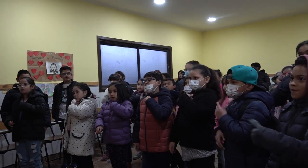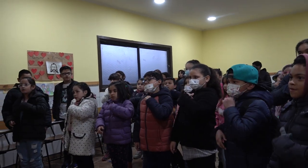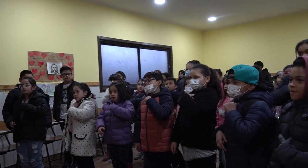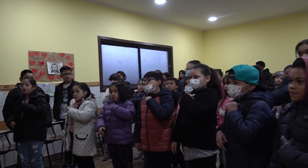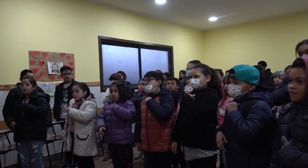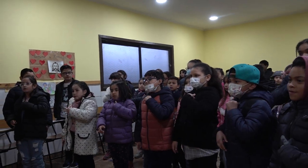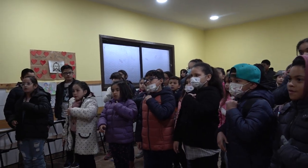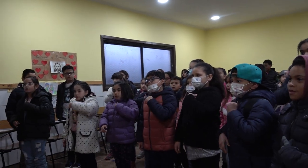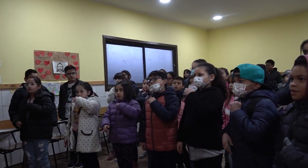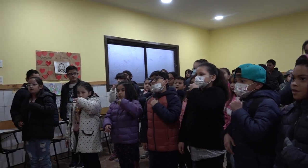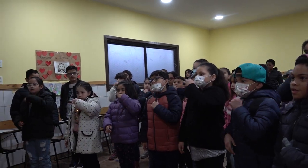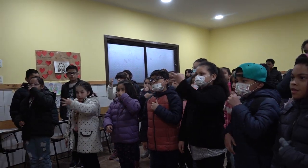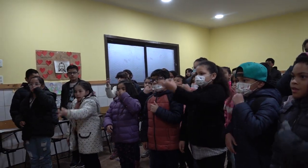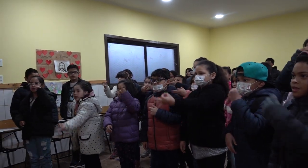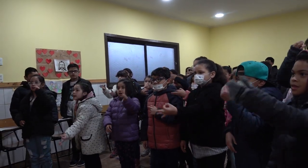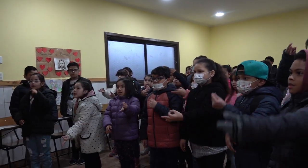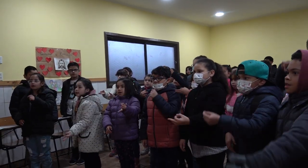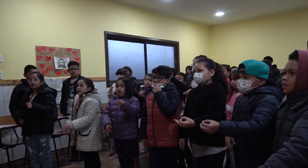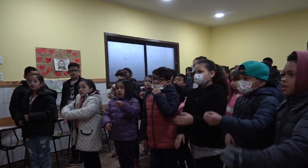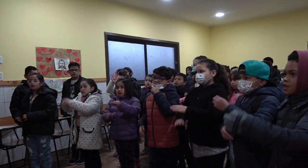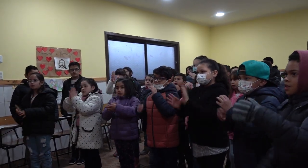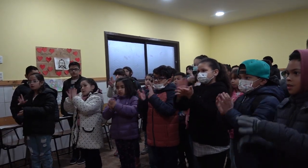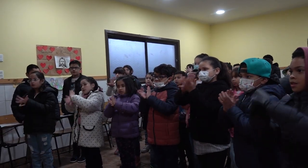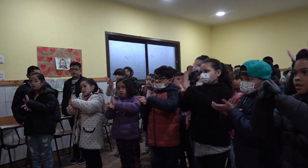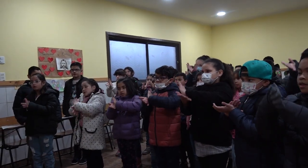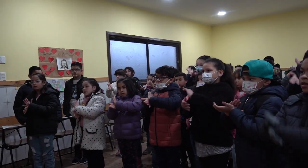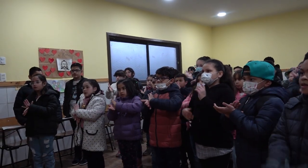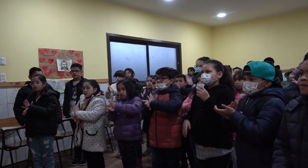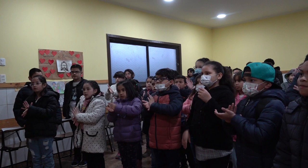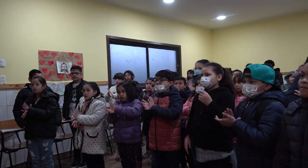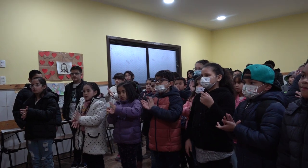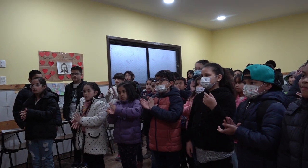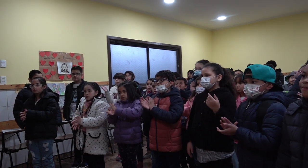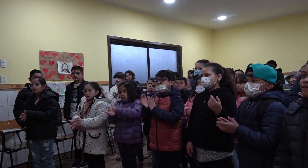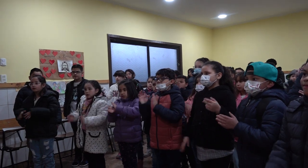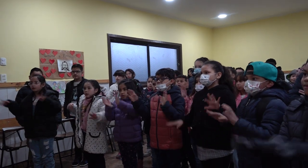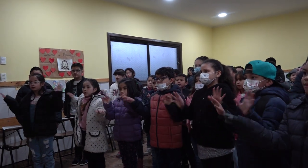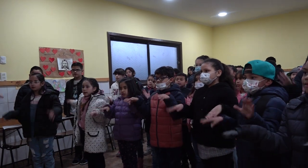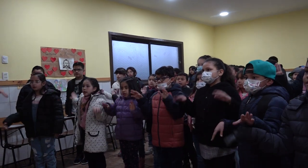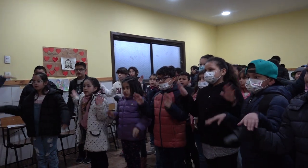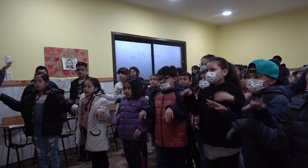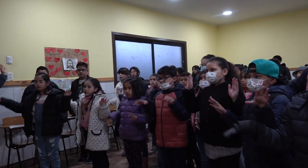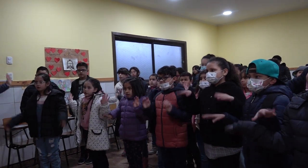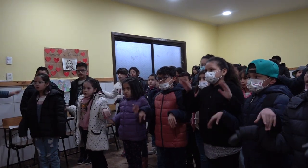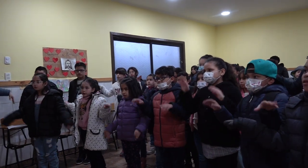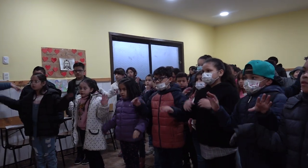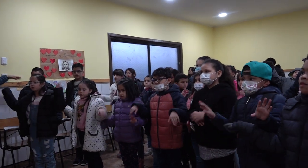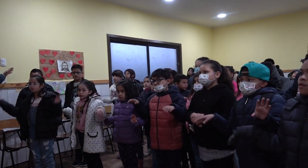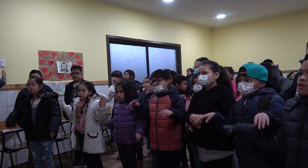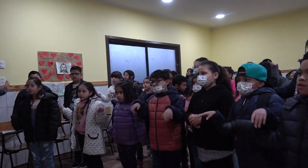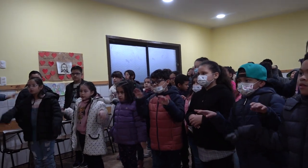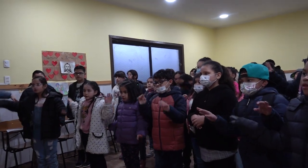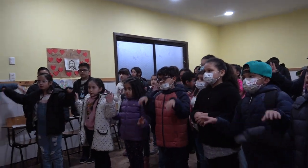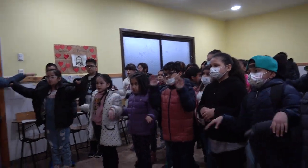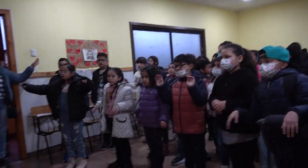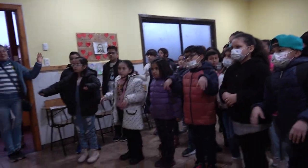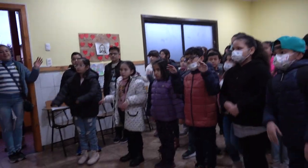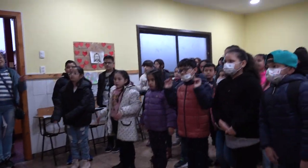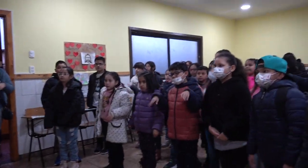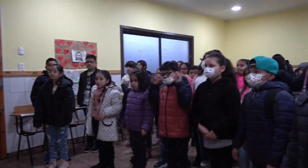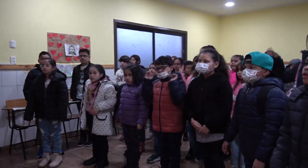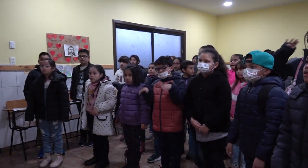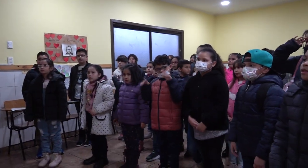yo, dile a todos esos angelitos, bastante,